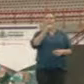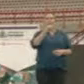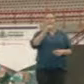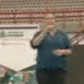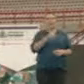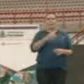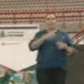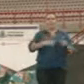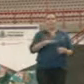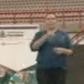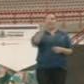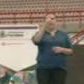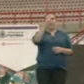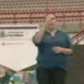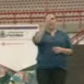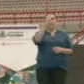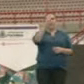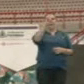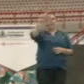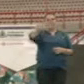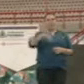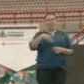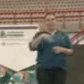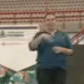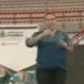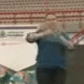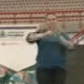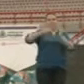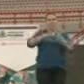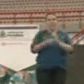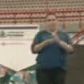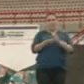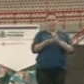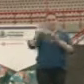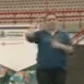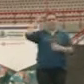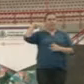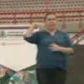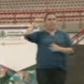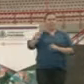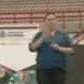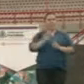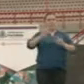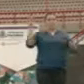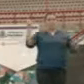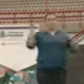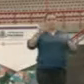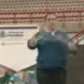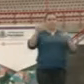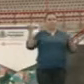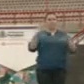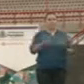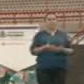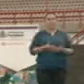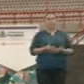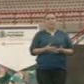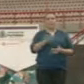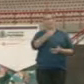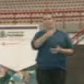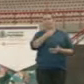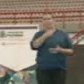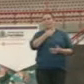pode. A música dizia que era para dançar o mijador com o mijador. Não pode, só não pode não.